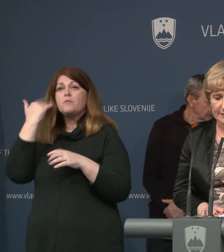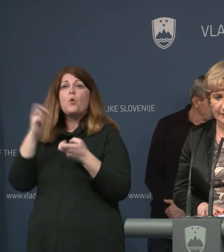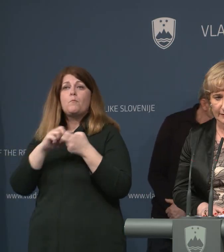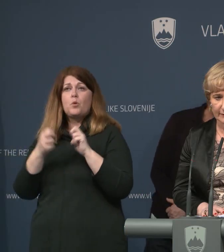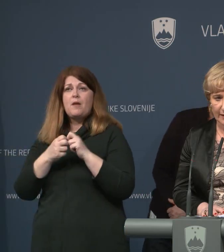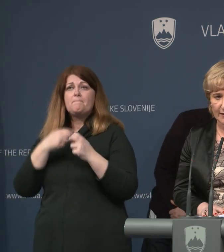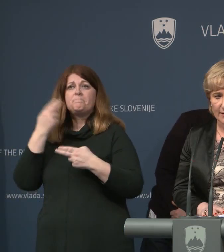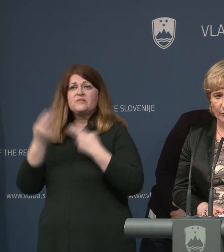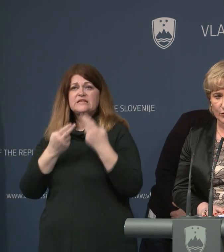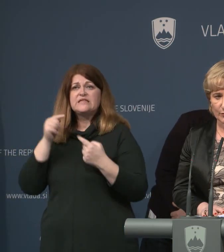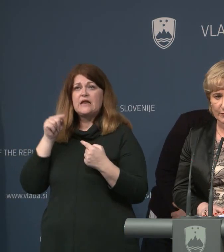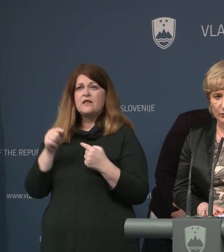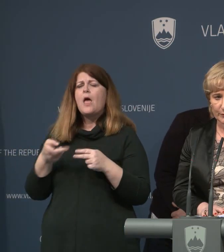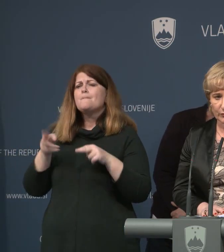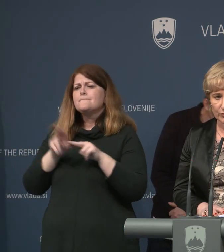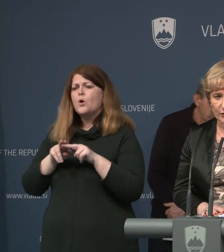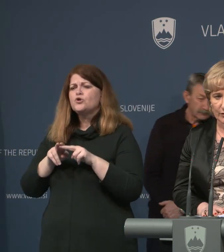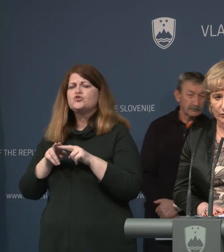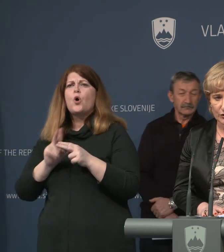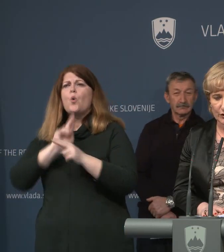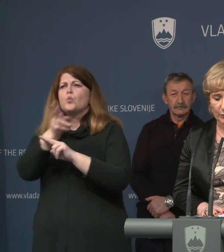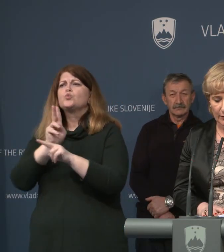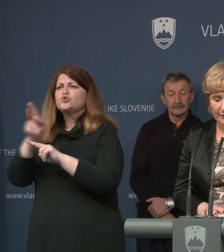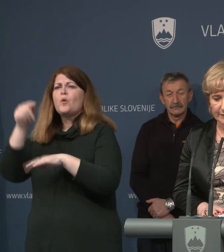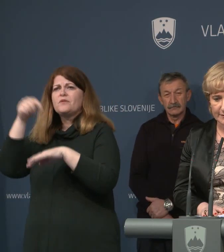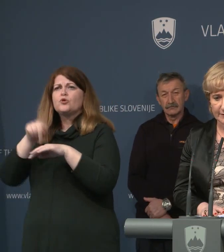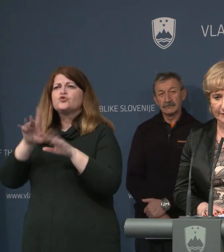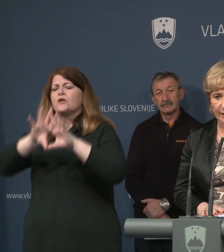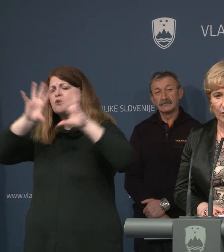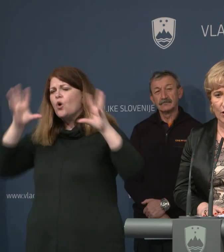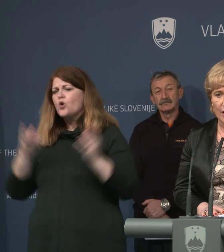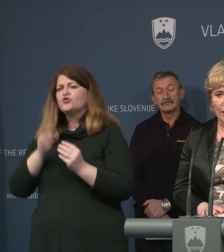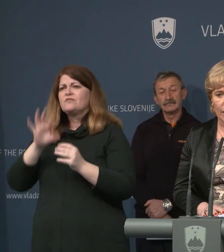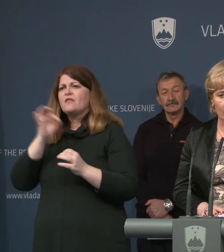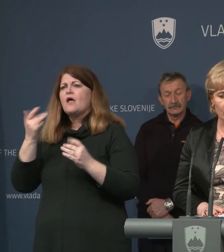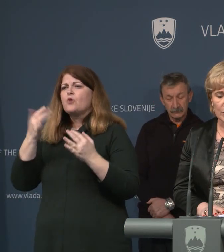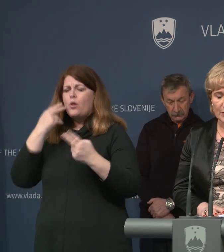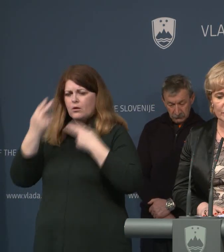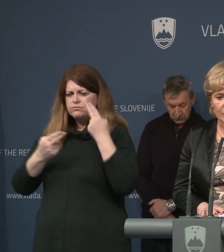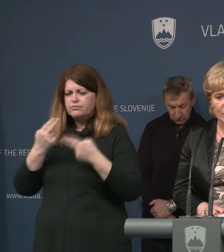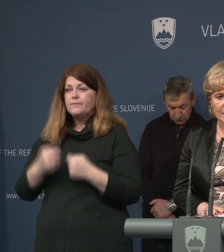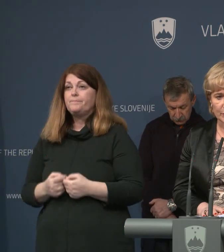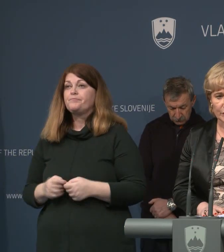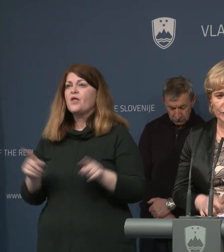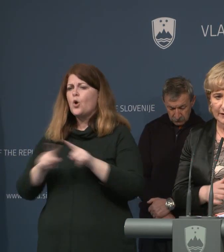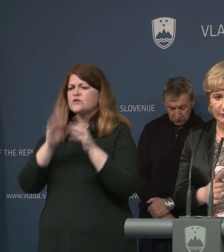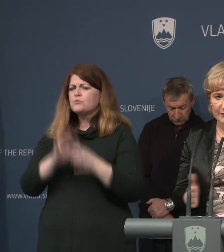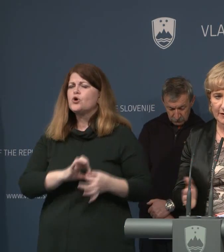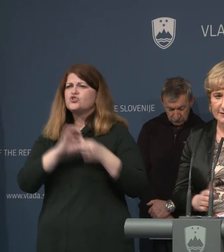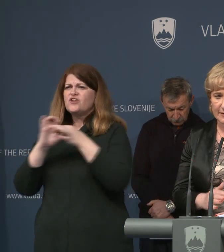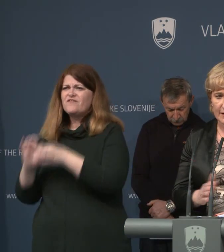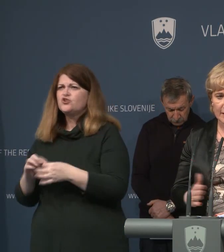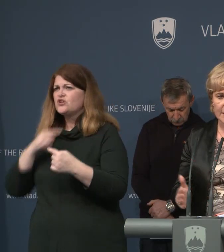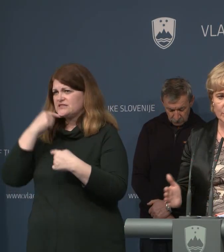problem testiranja ta. Bolj so bile vstopne točke in količina upravljenih testiranj dnevno. Kot smo pa že ves čas napovedovali v